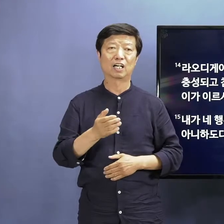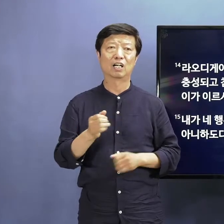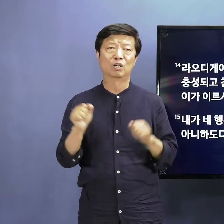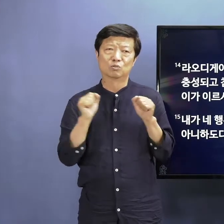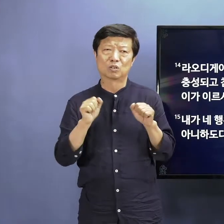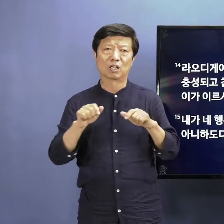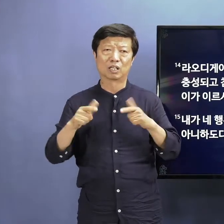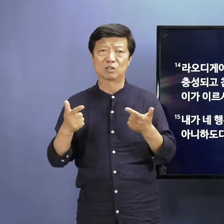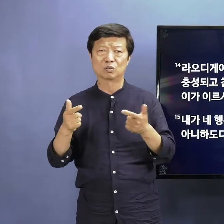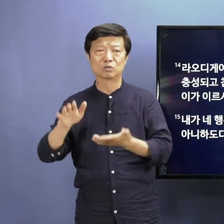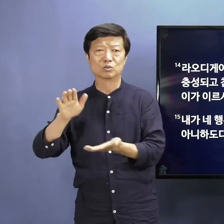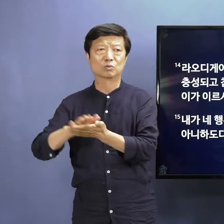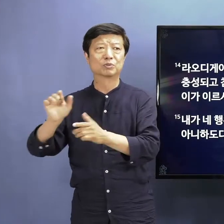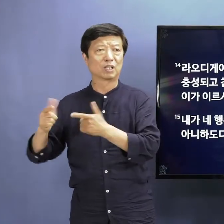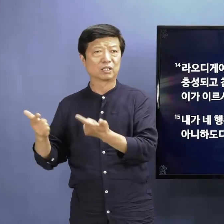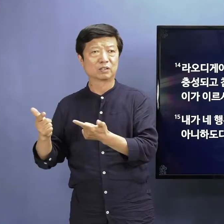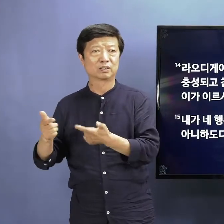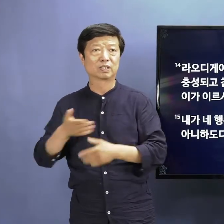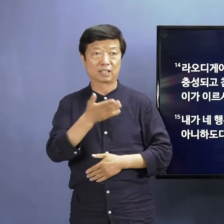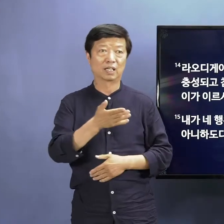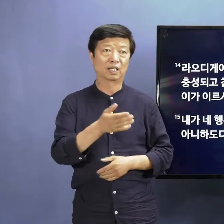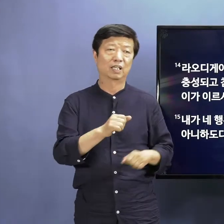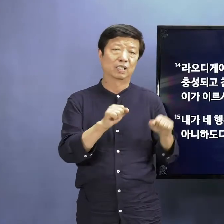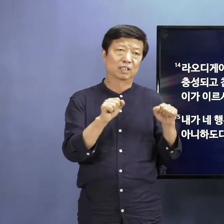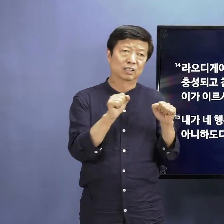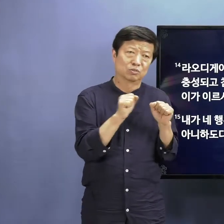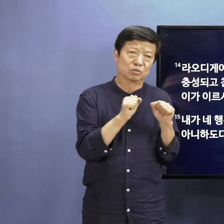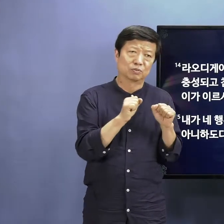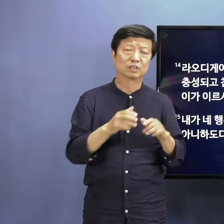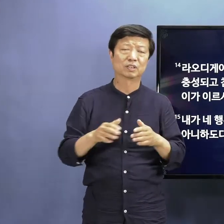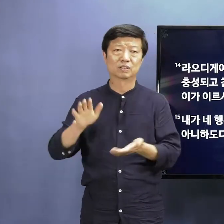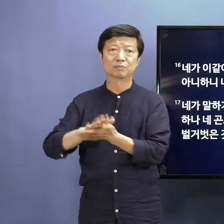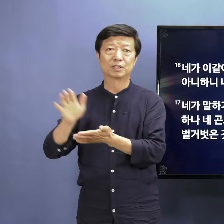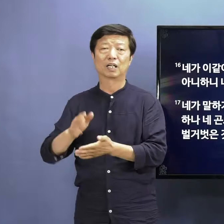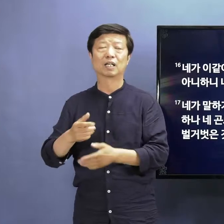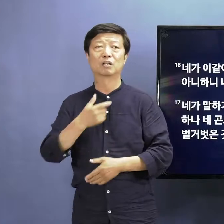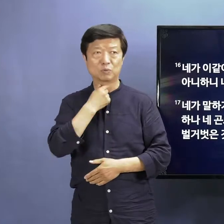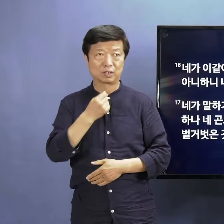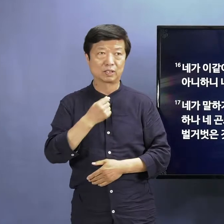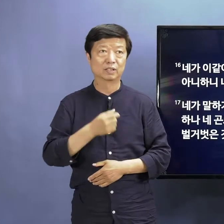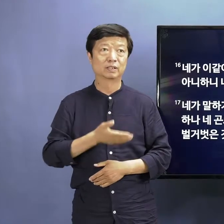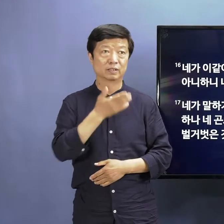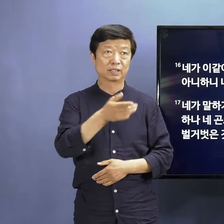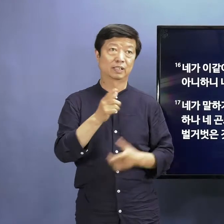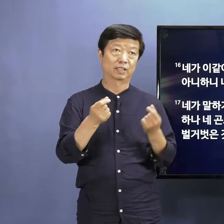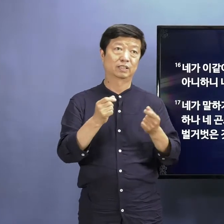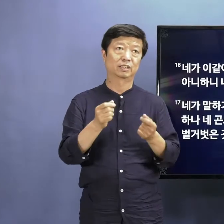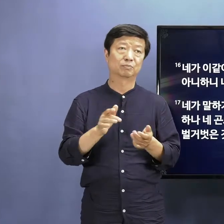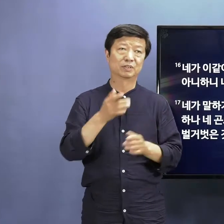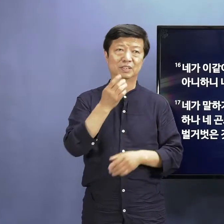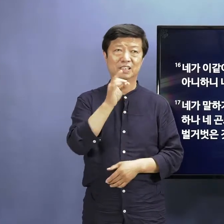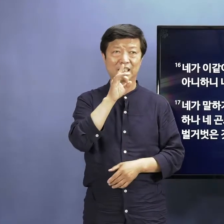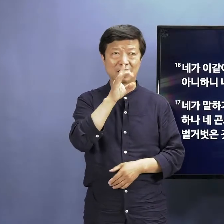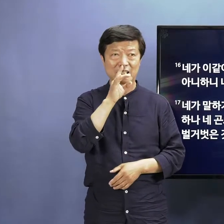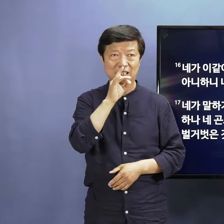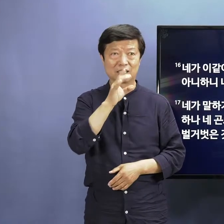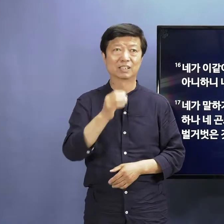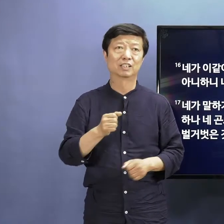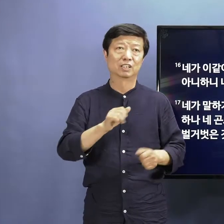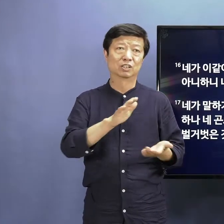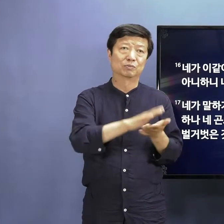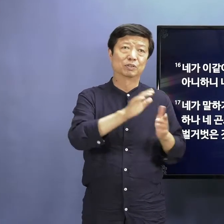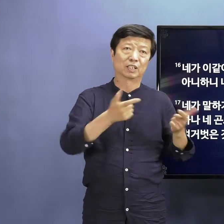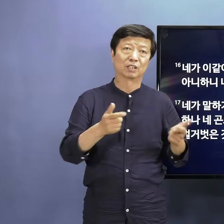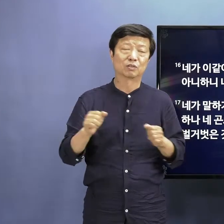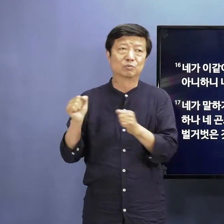아니하고 뜨겁지도 아니하도다. 내가 차든지 뜨겁든지 하기를 원하노라. 내가 이같이 미지근하여 뜨겁지도 아니하고